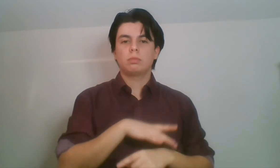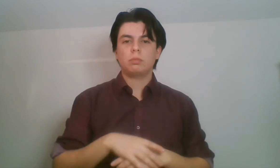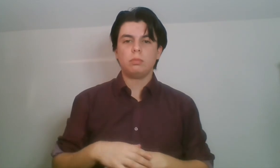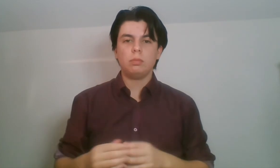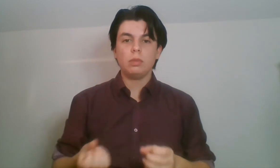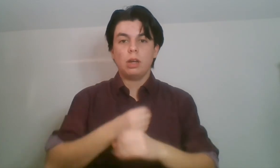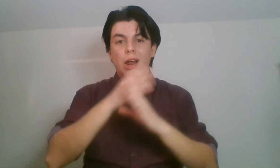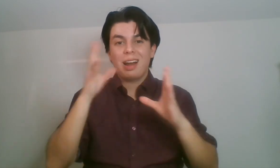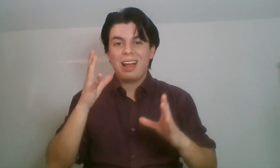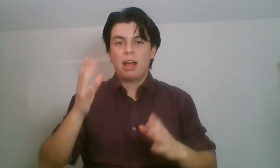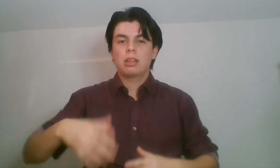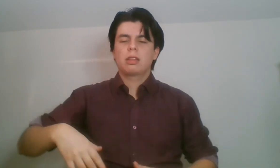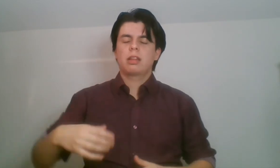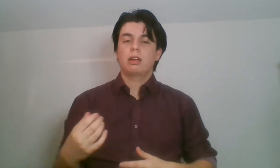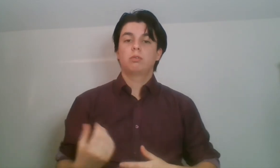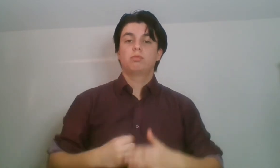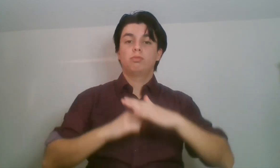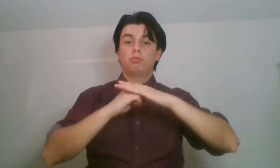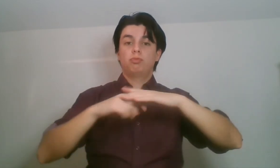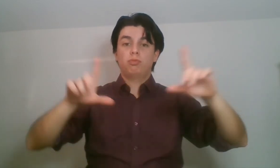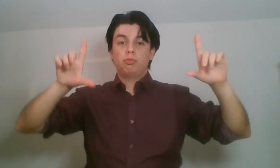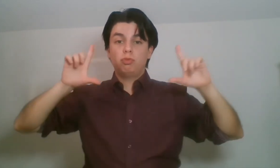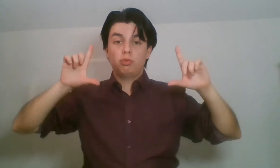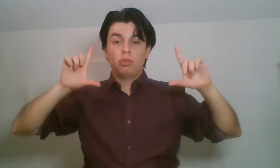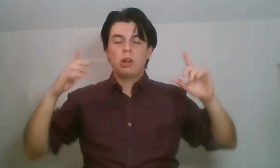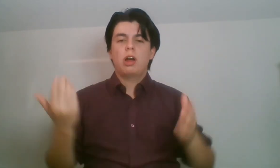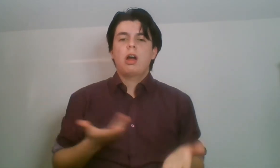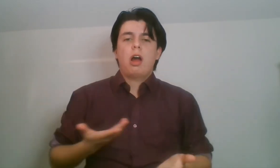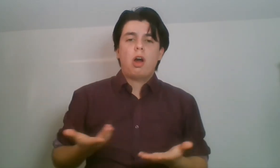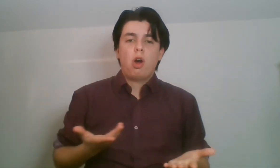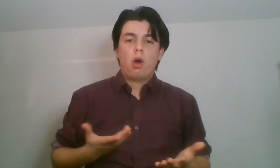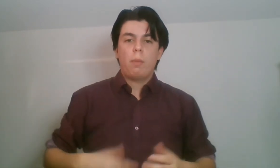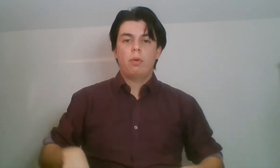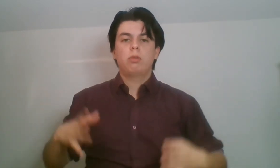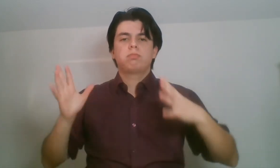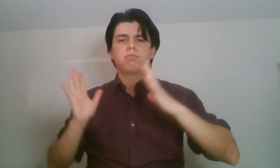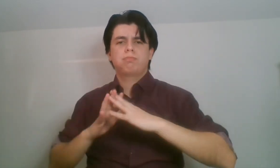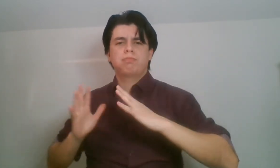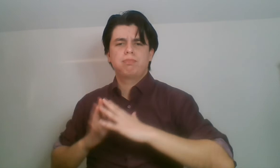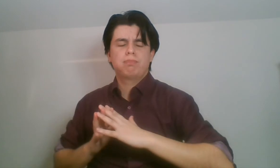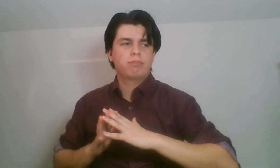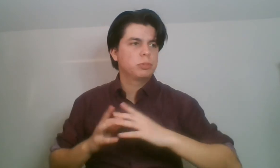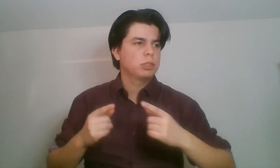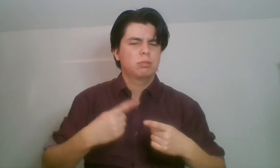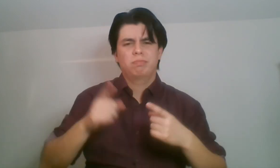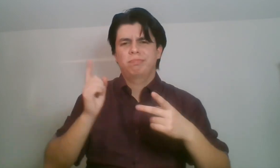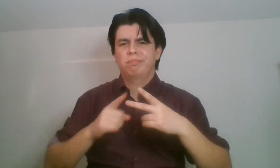un retratista de lo más granado de la sociedad